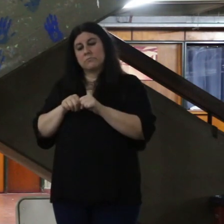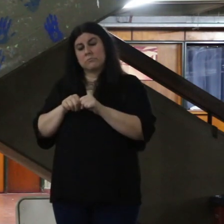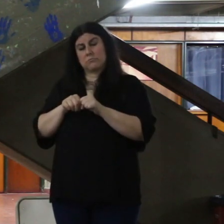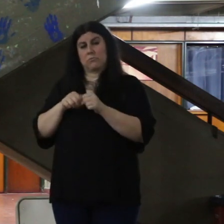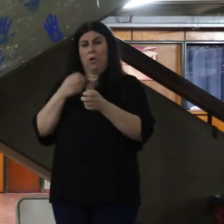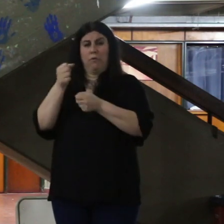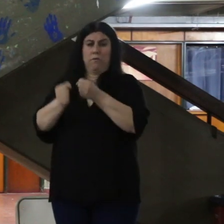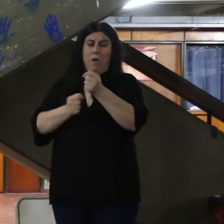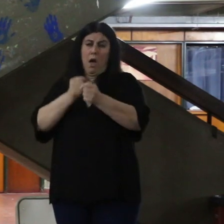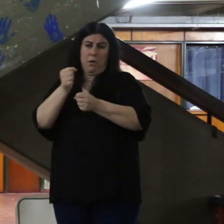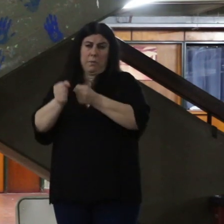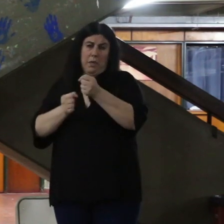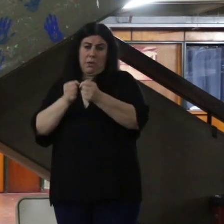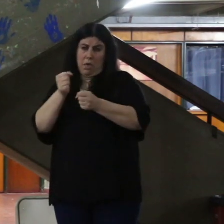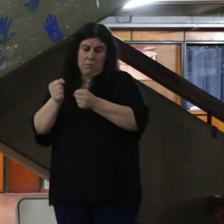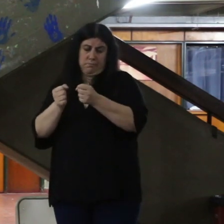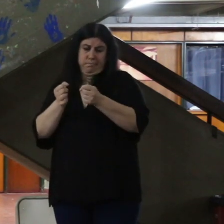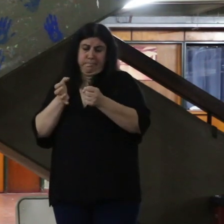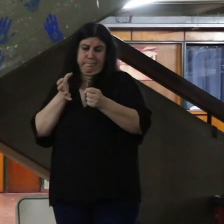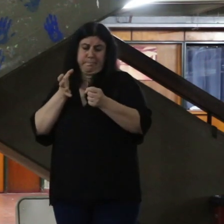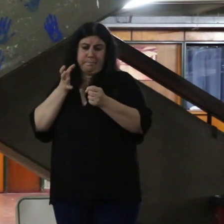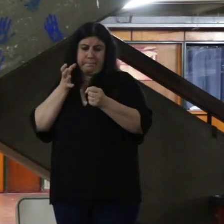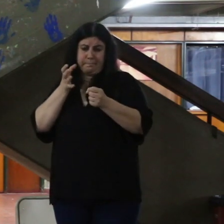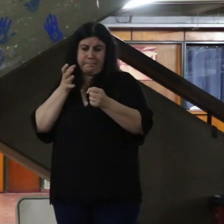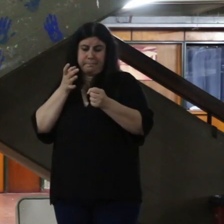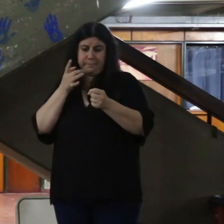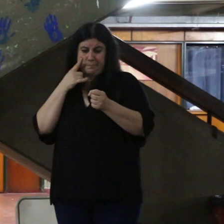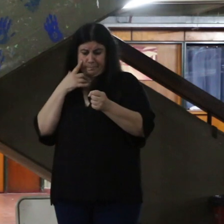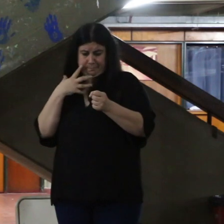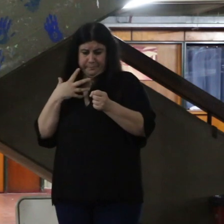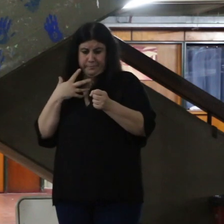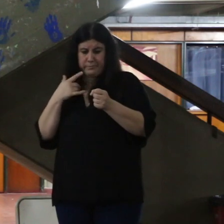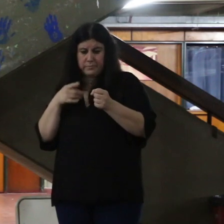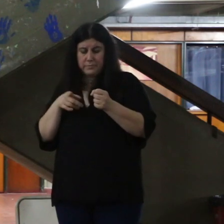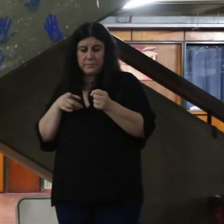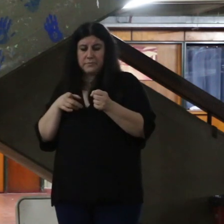muy icónica, ¿sí?